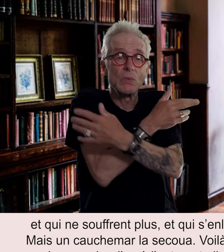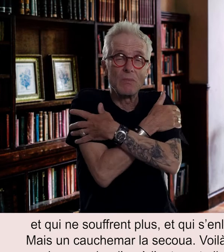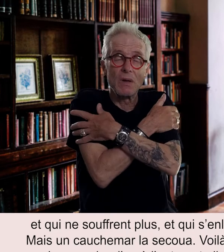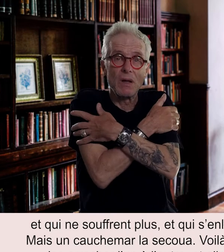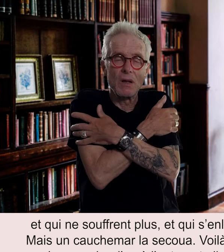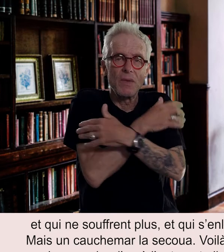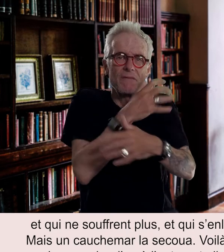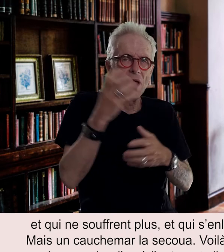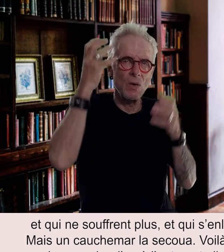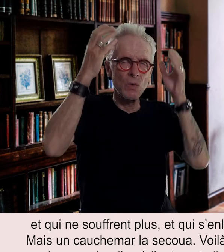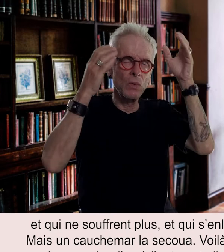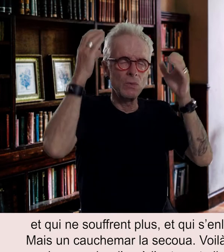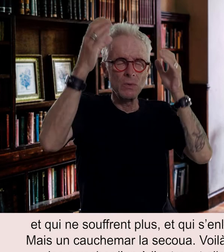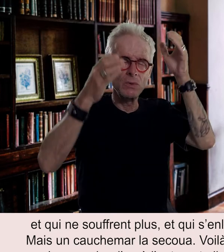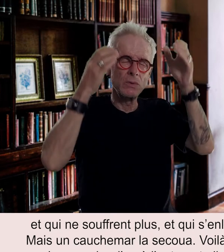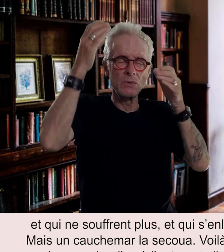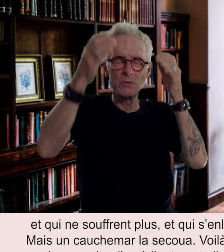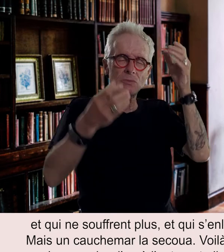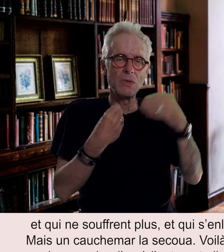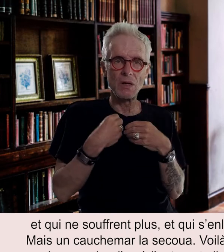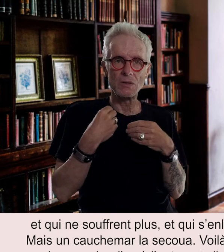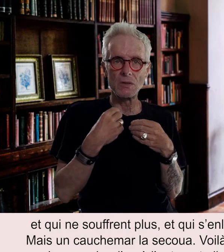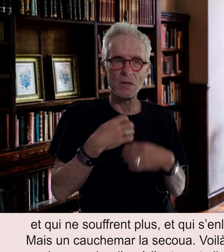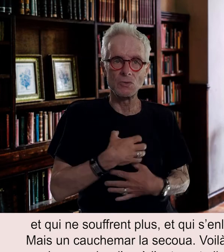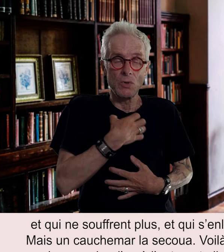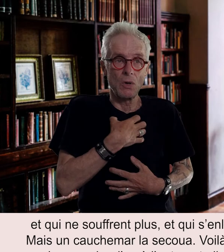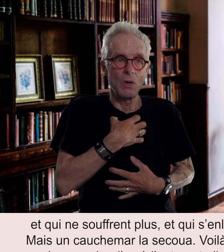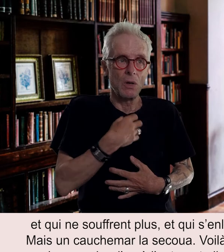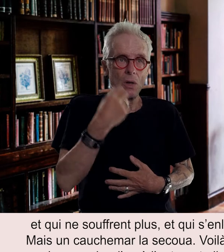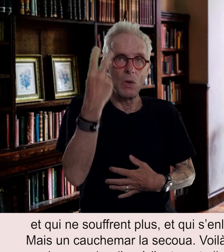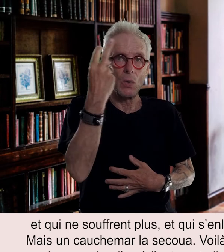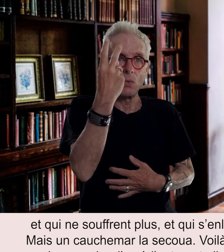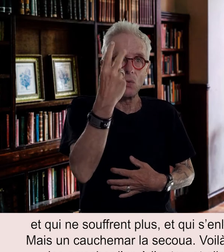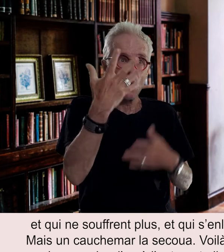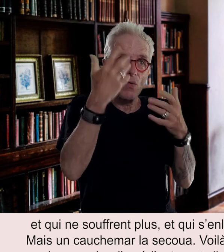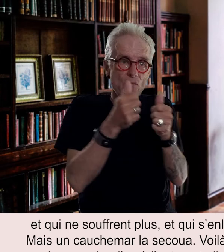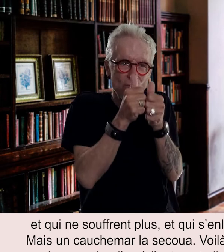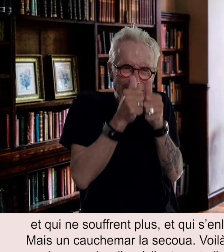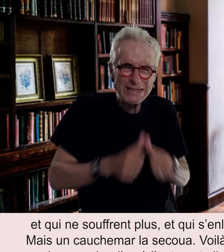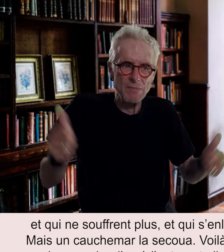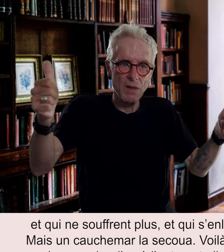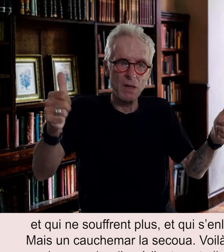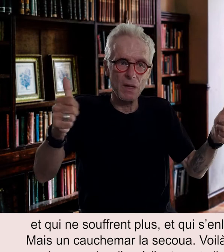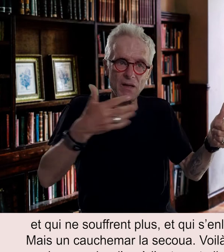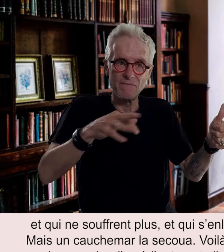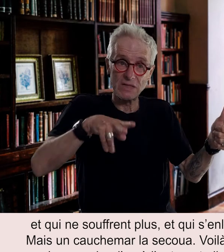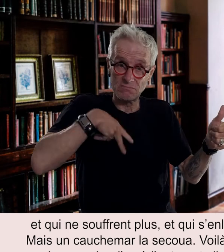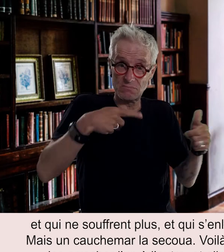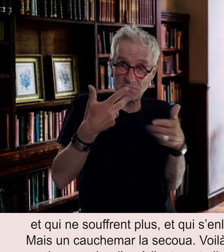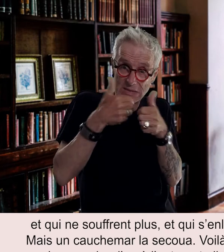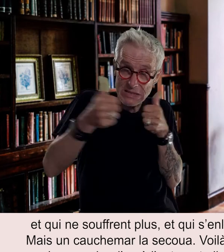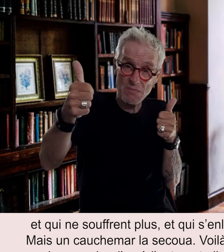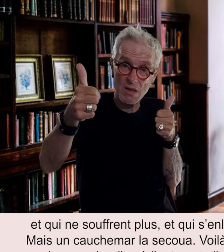Mais un cauchemar la secoua. Voilà que ces deux êtres, on voulait les arracher l'un à l'autre et elle avait la